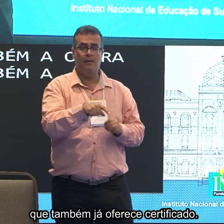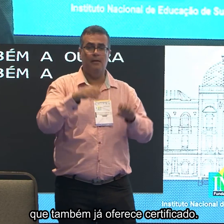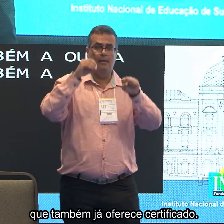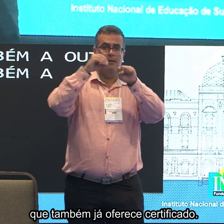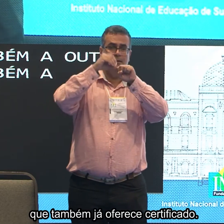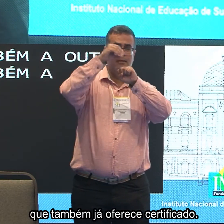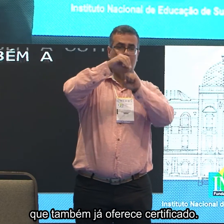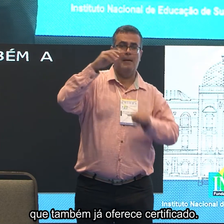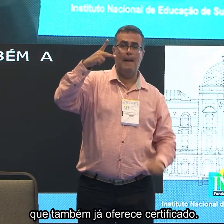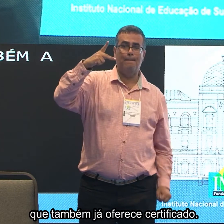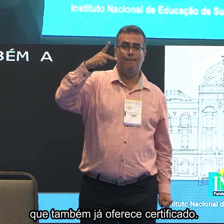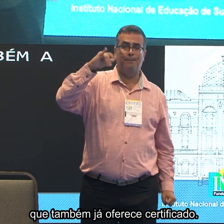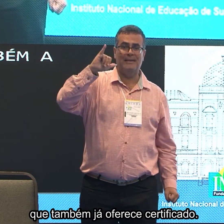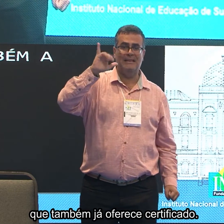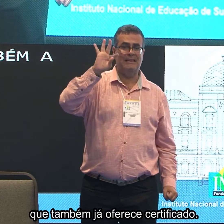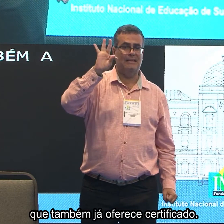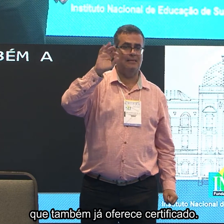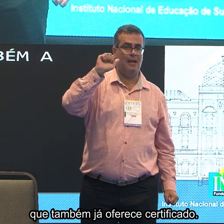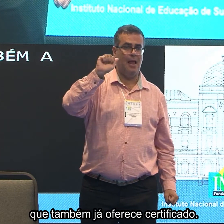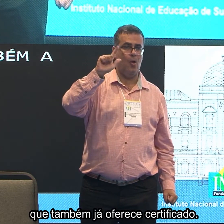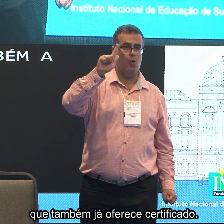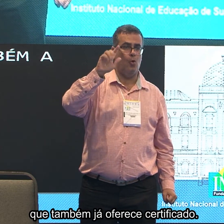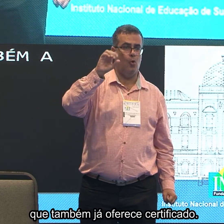que também já oferece certificado.